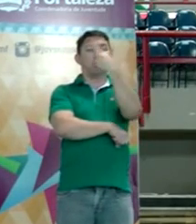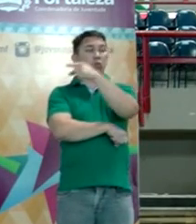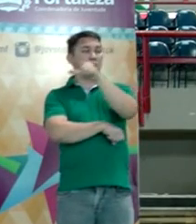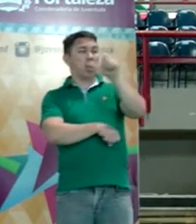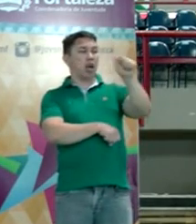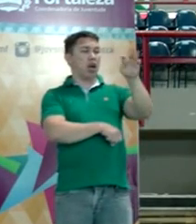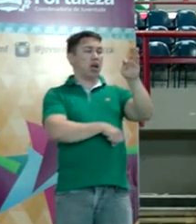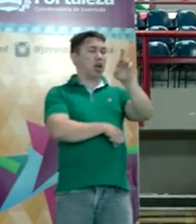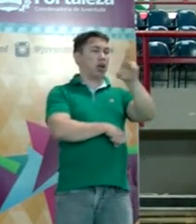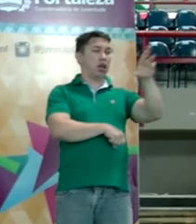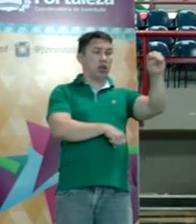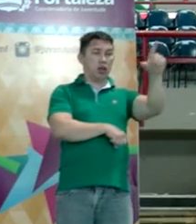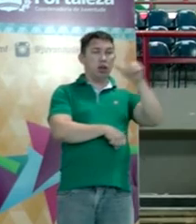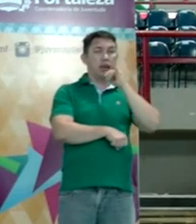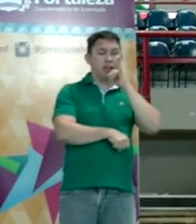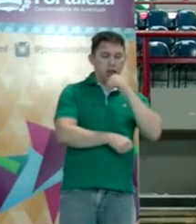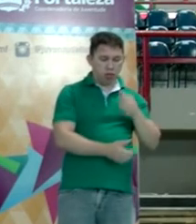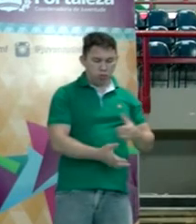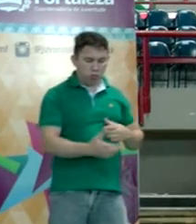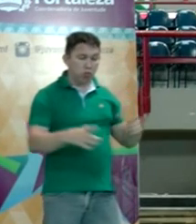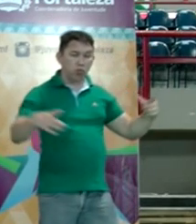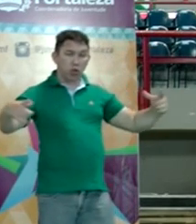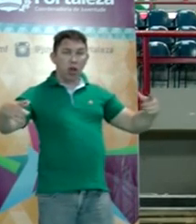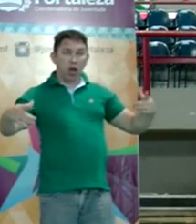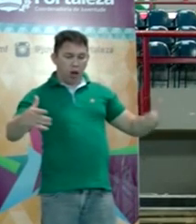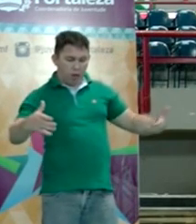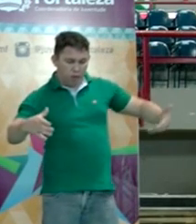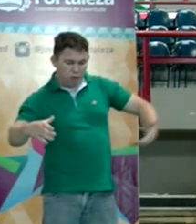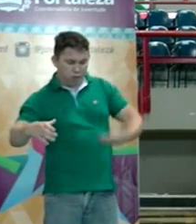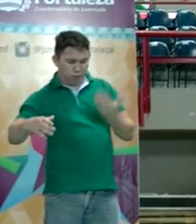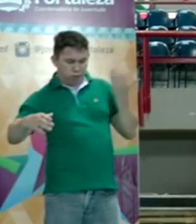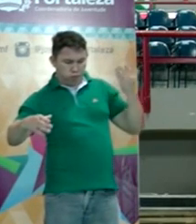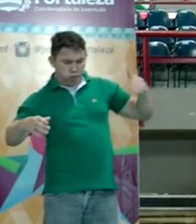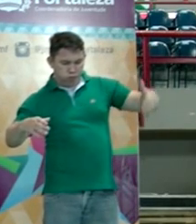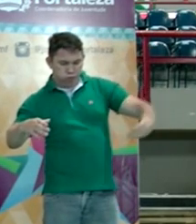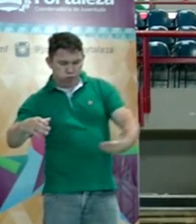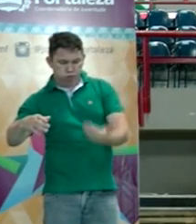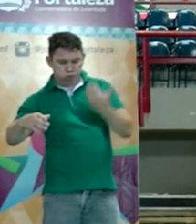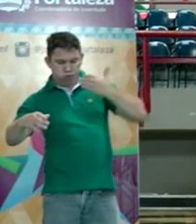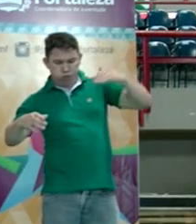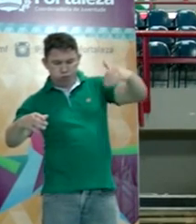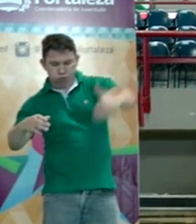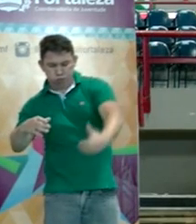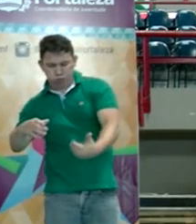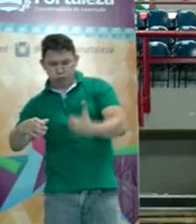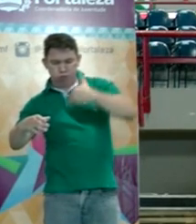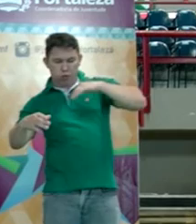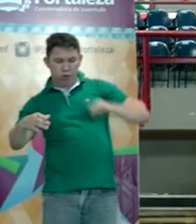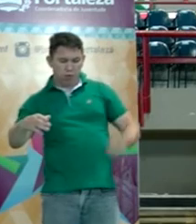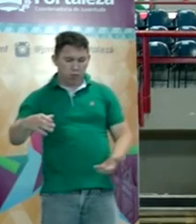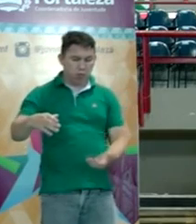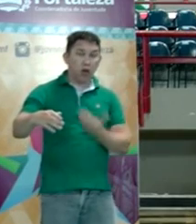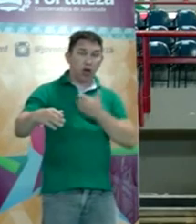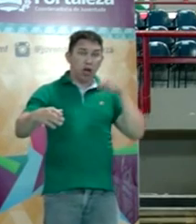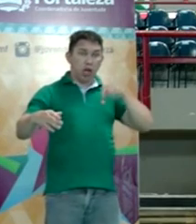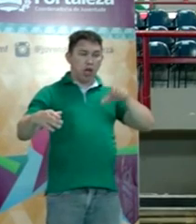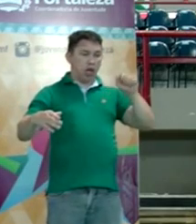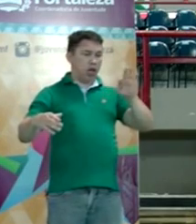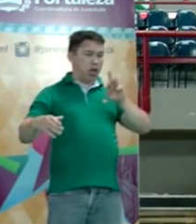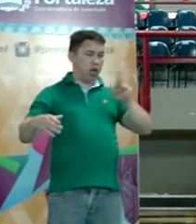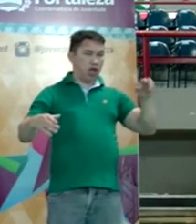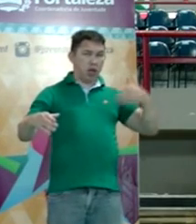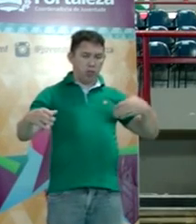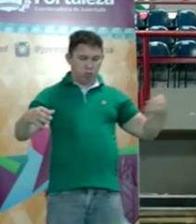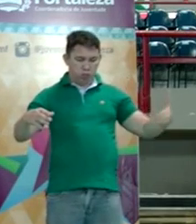orgânico, porque você cava o buraco, certo? Mas antes tem que se ter o cuidado que o aterro também pode poluir. Você tem